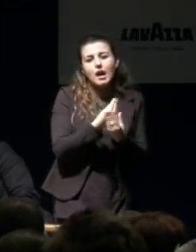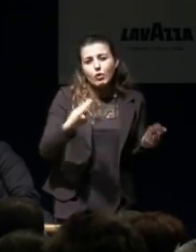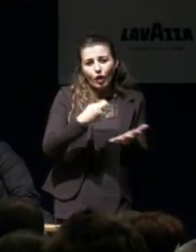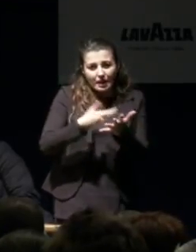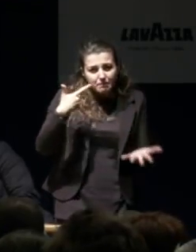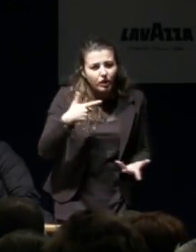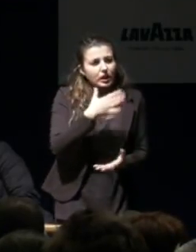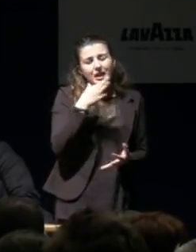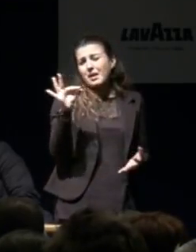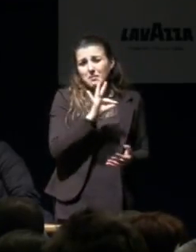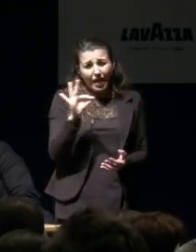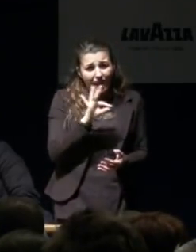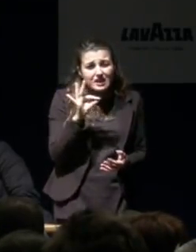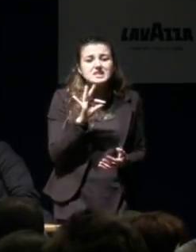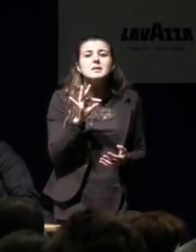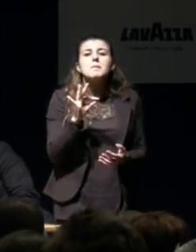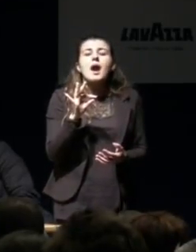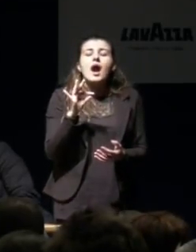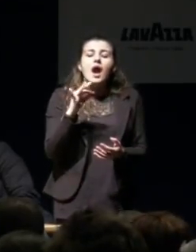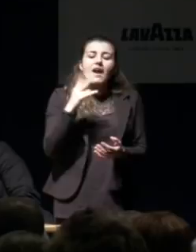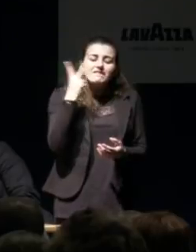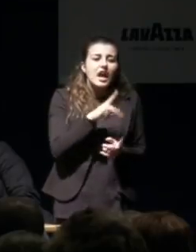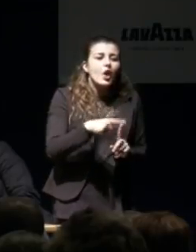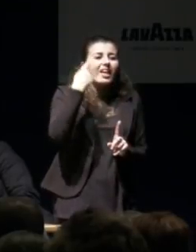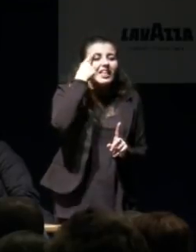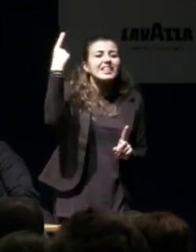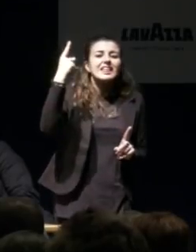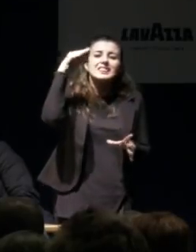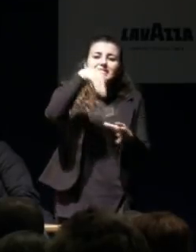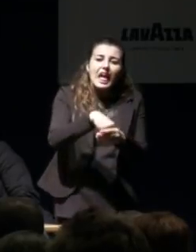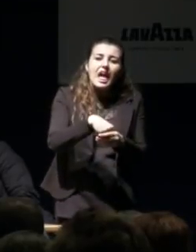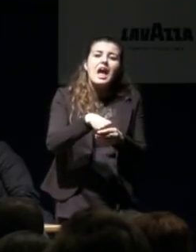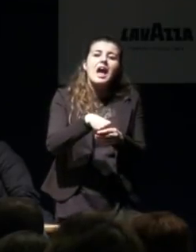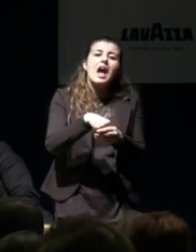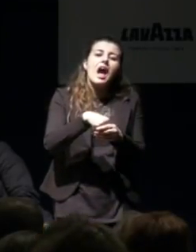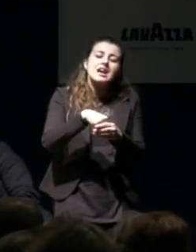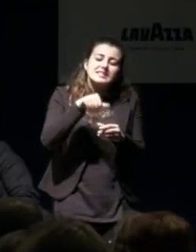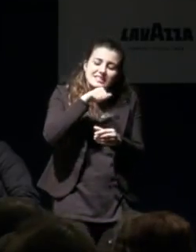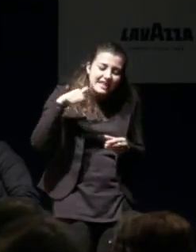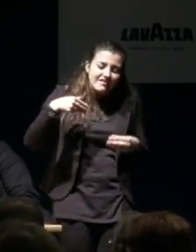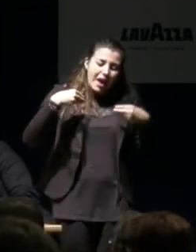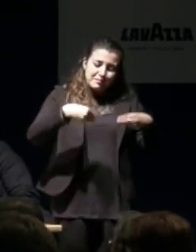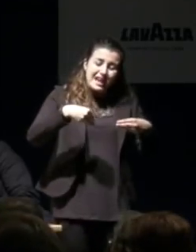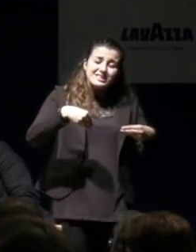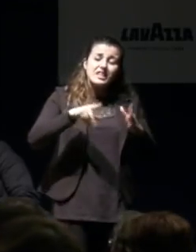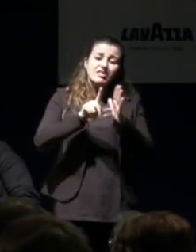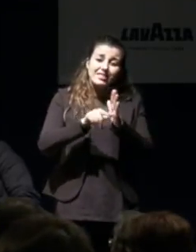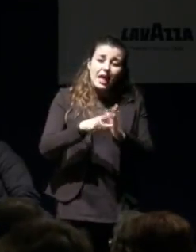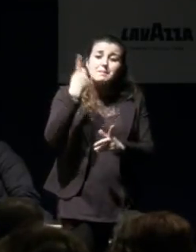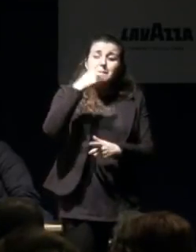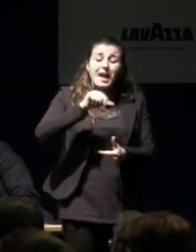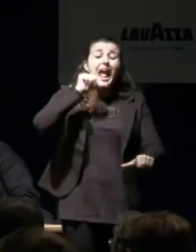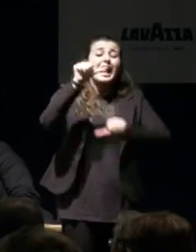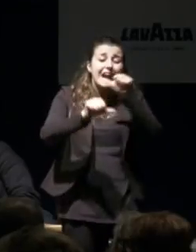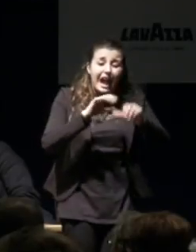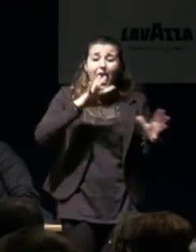veramente esemplare era l'idea che bisogna essere presenti al proprio tempo ma per cambiare anche questo